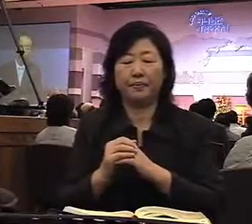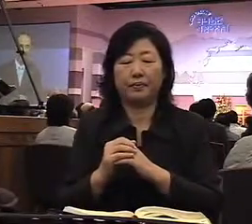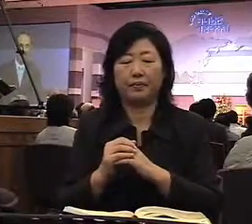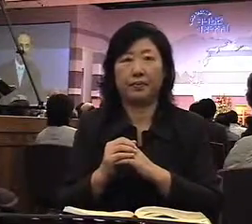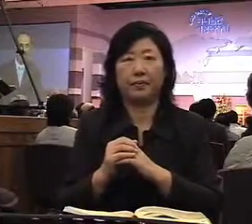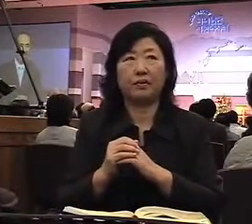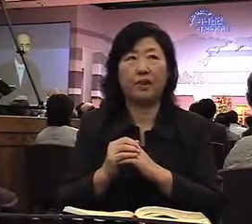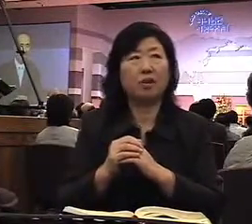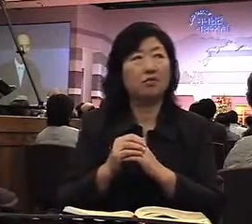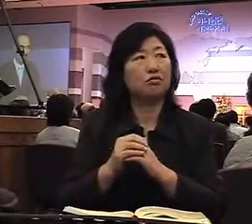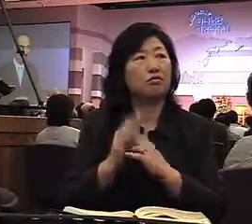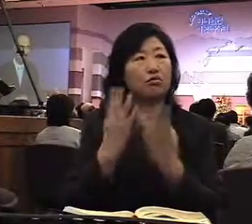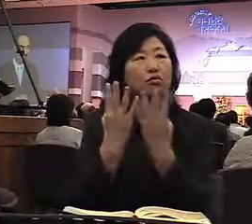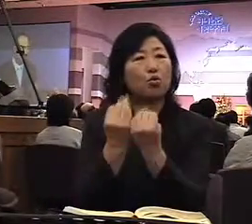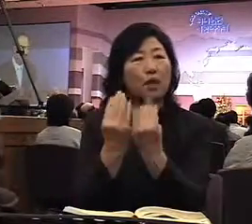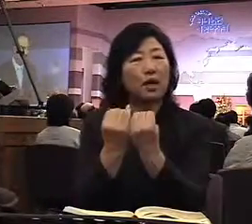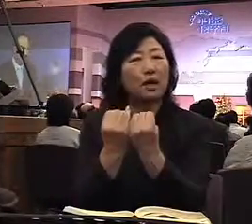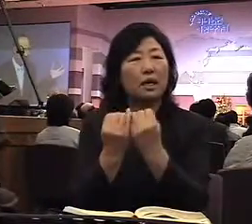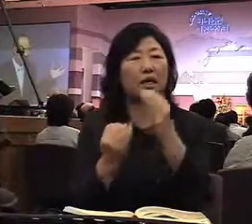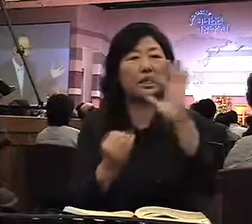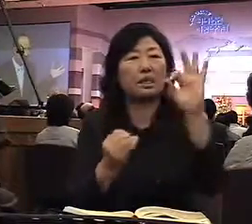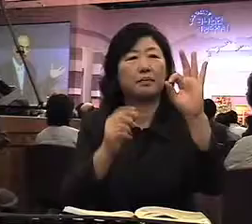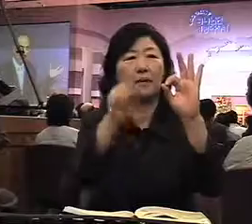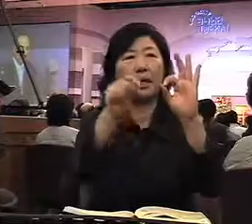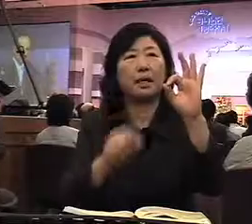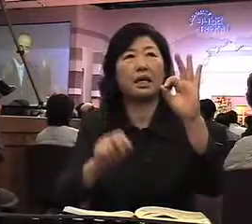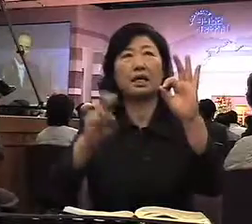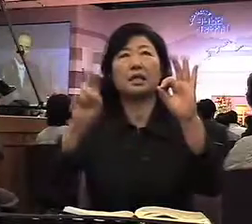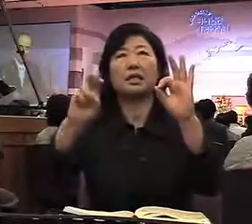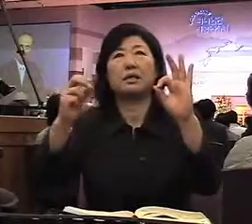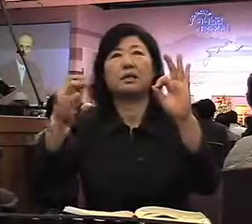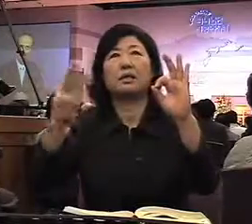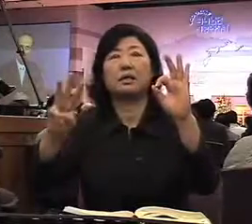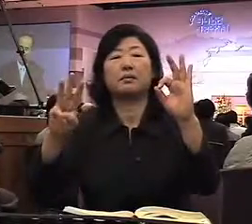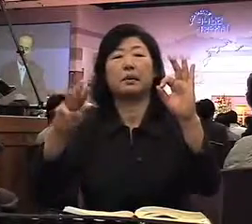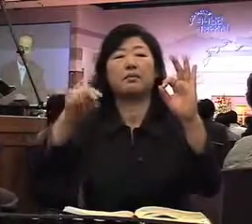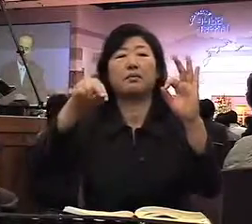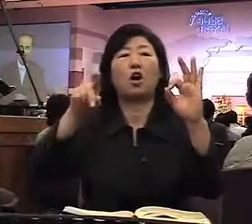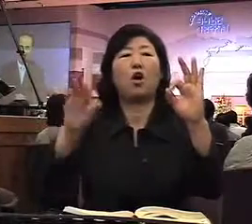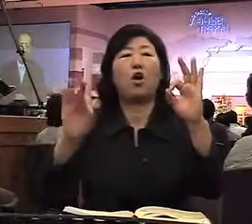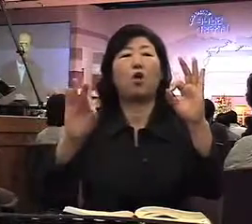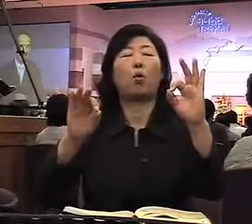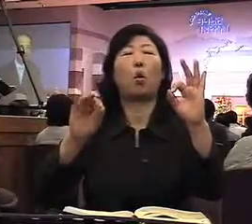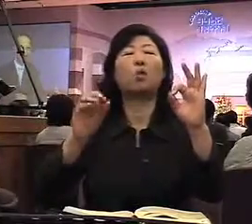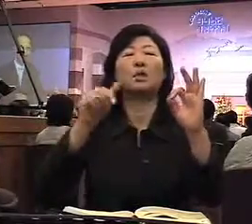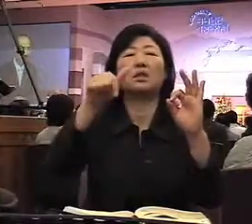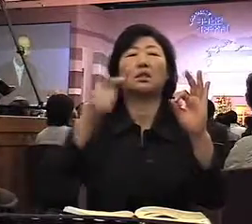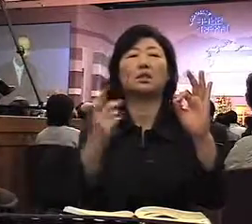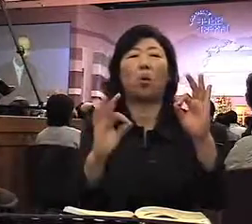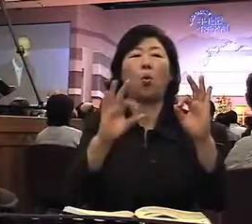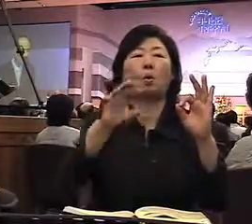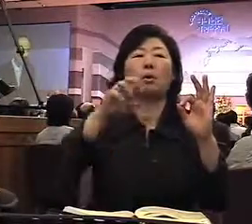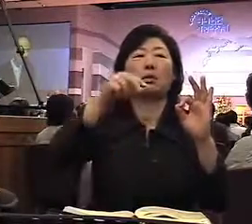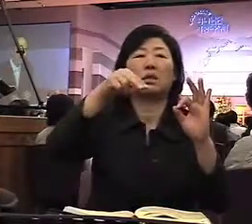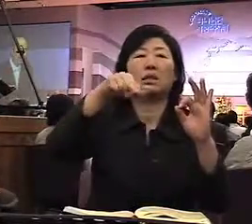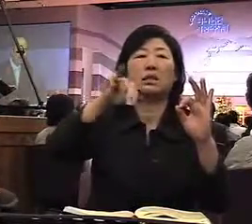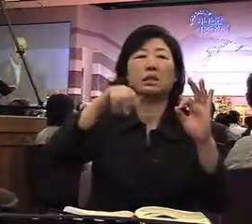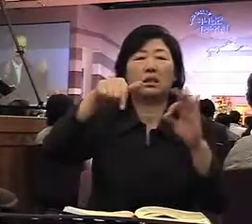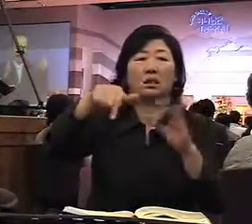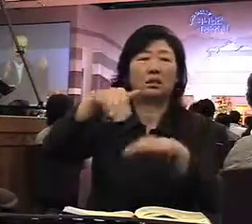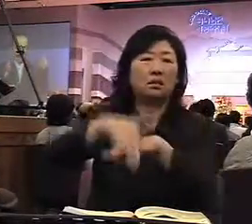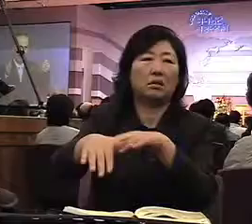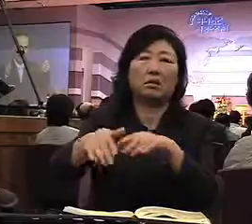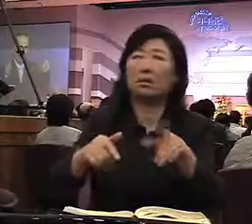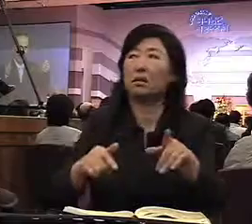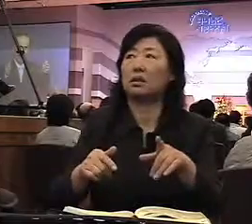수학 공식은 10의 23승이라고 하죠. 이 우주 크기가 한번 해보세요. 10의 23승이 얼마나 큰지. 그렇게 보면 잘 모르시겠죠. 그렇죠? 우리가